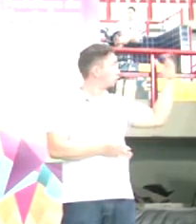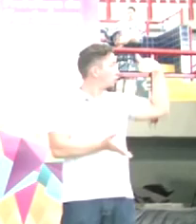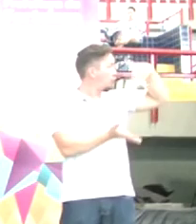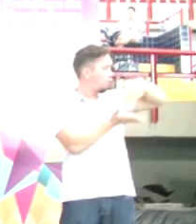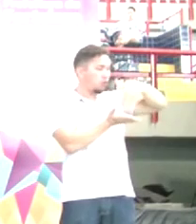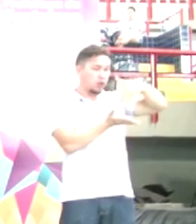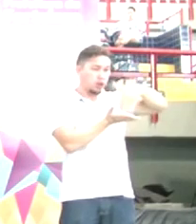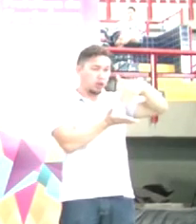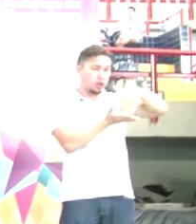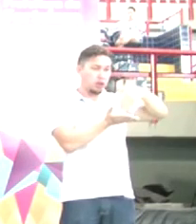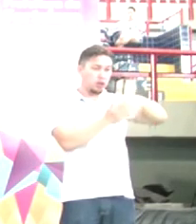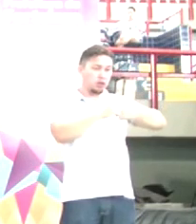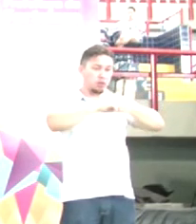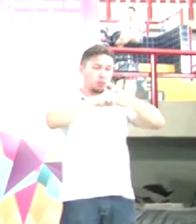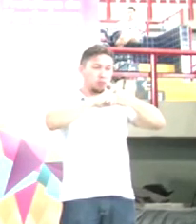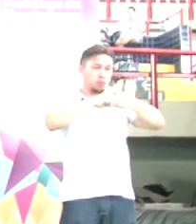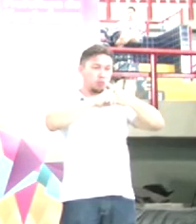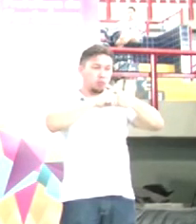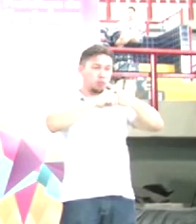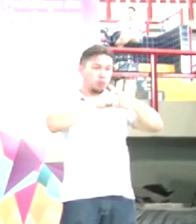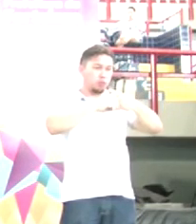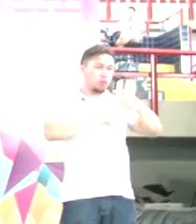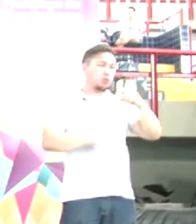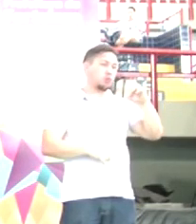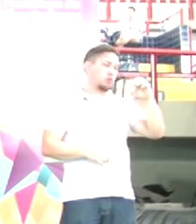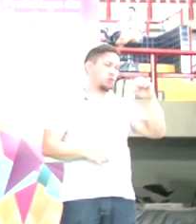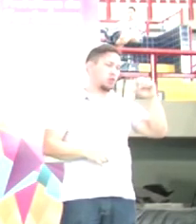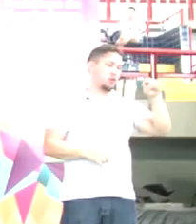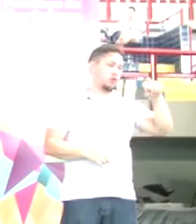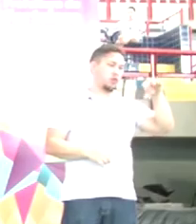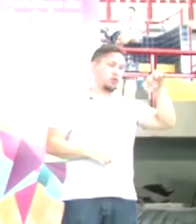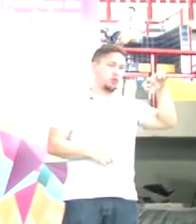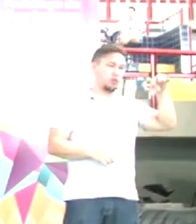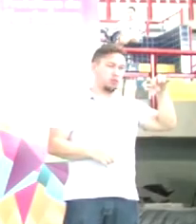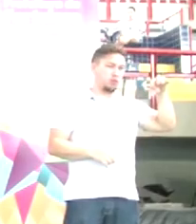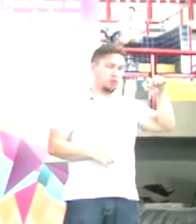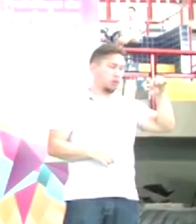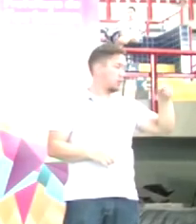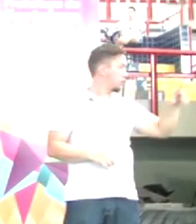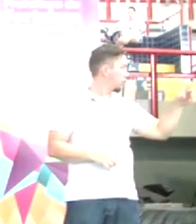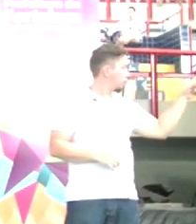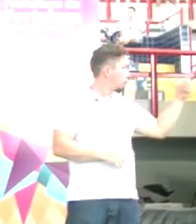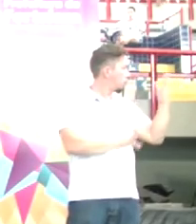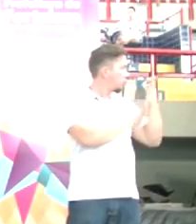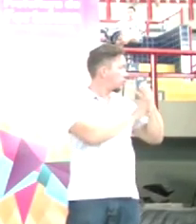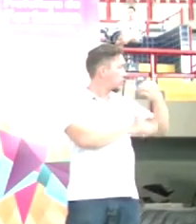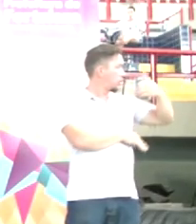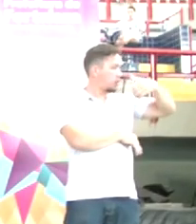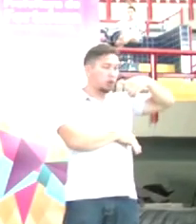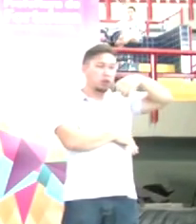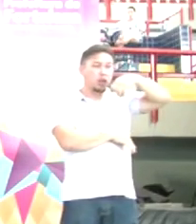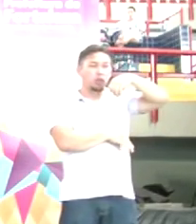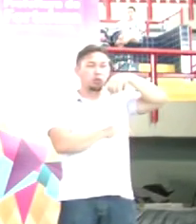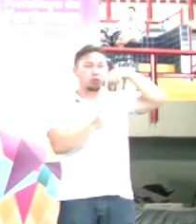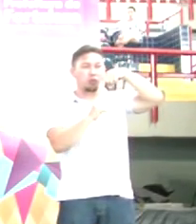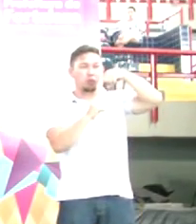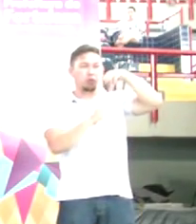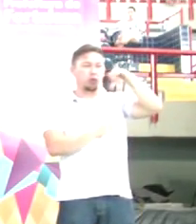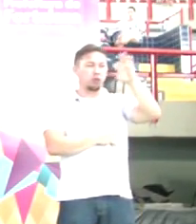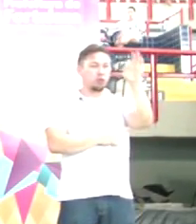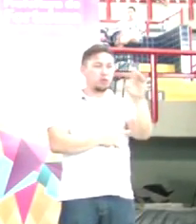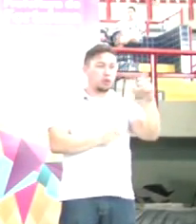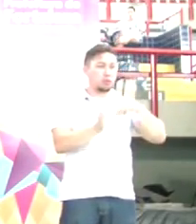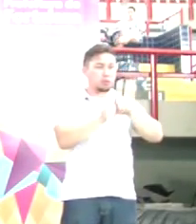no final, eu multipliquei meu resultado por 0,9, porque ele me fala que o rendimento é de 90%. Na